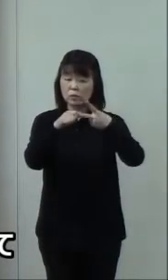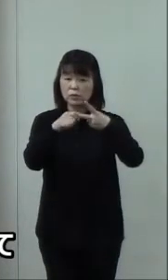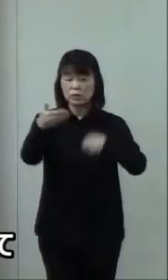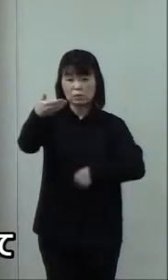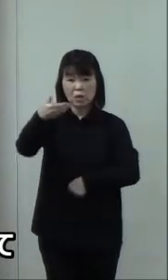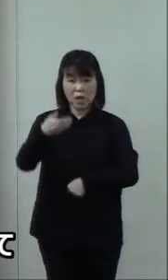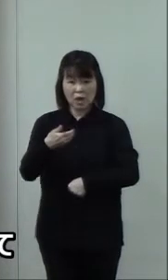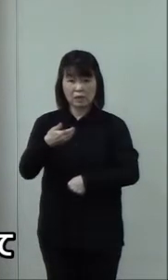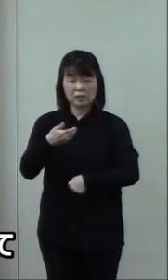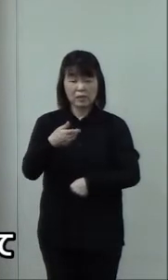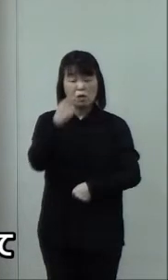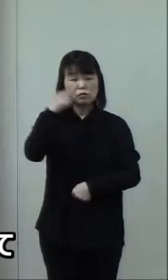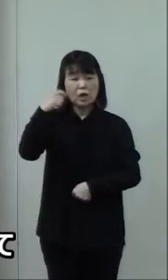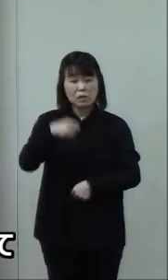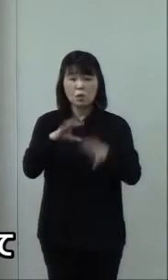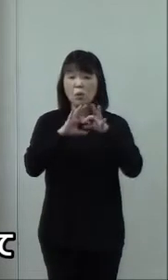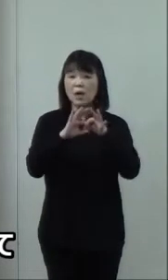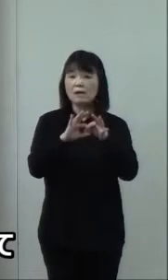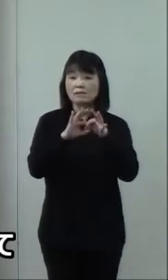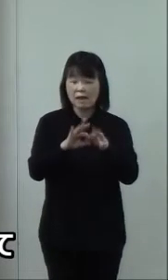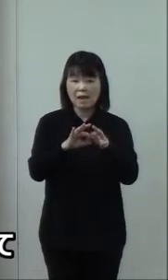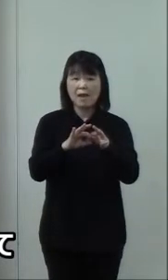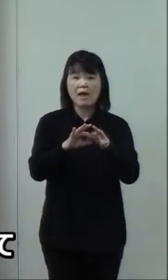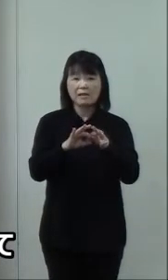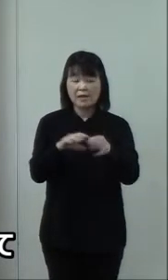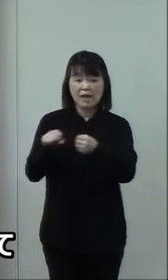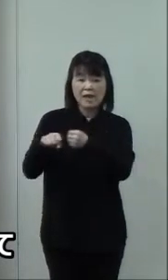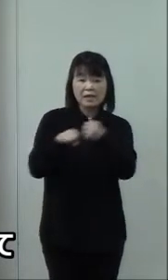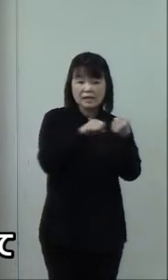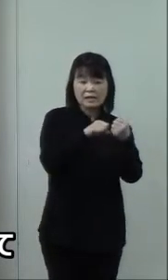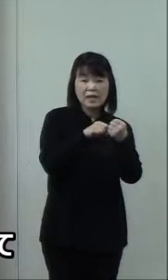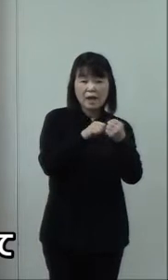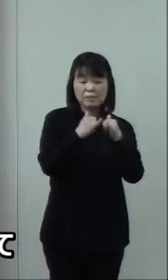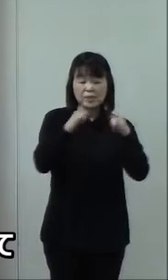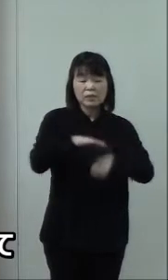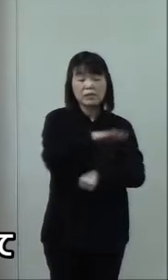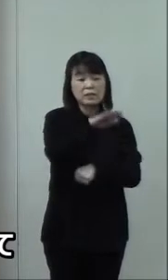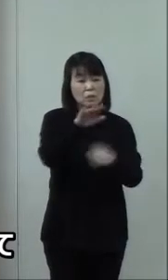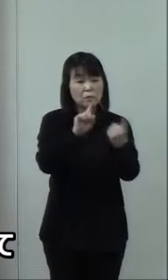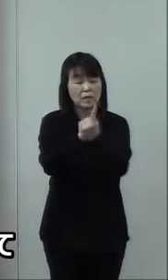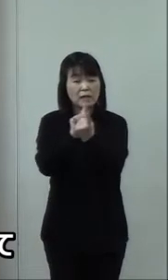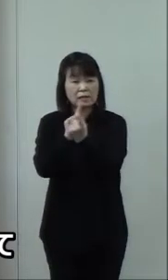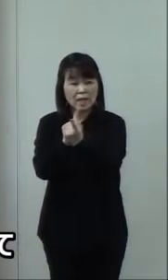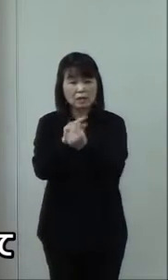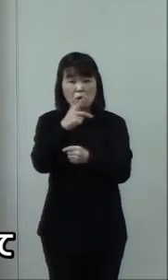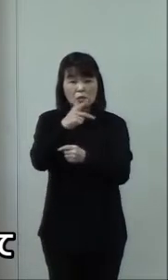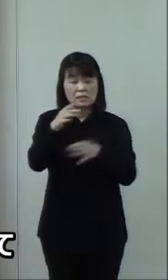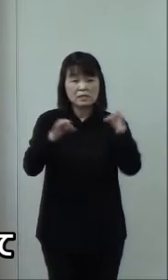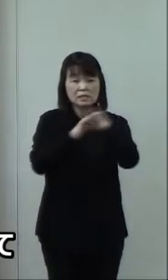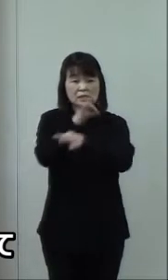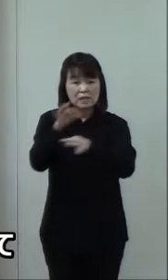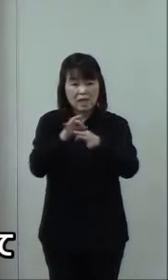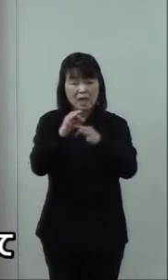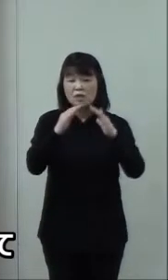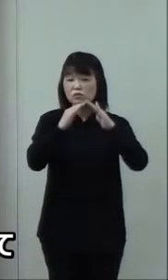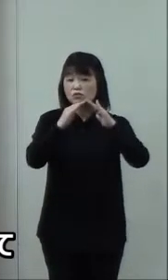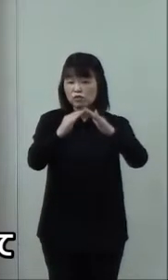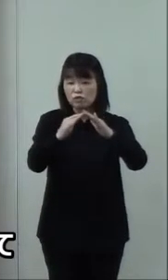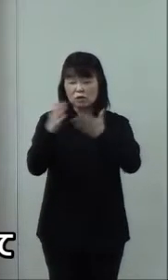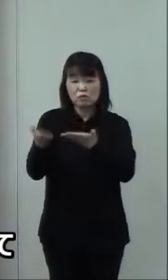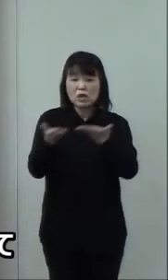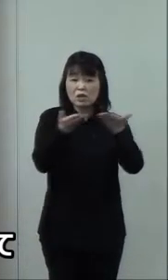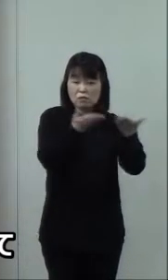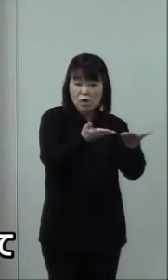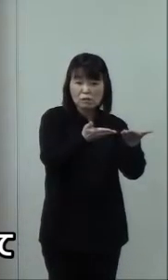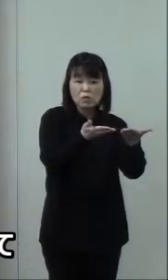ウクライナの関係で避難民への、市営住宅の提供というのを始められましたがあれから